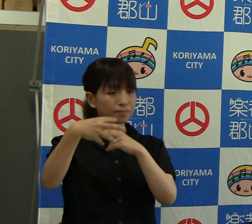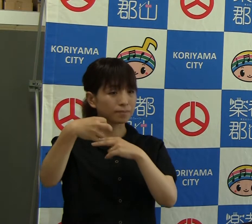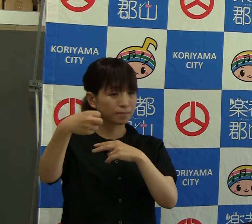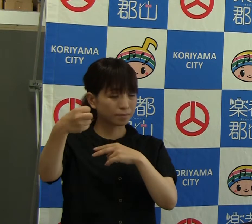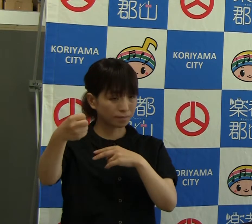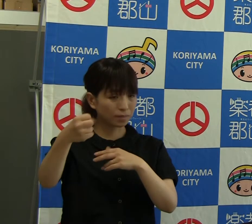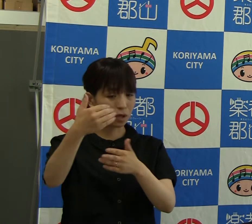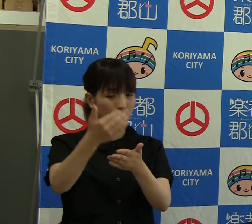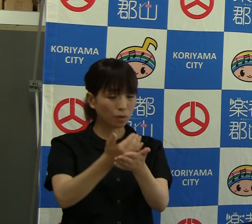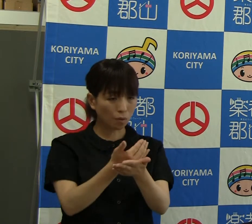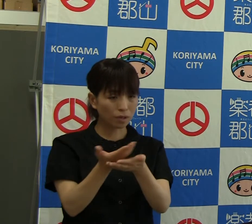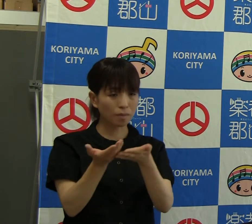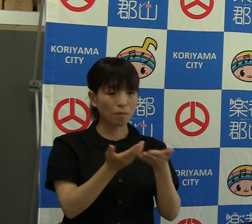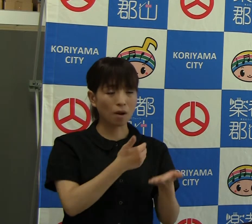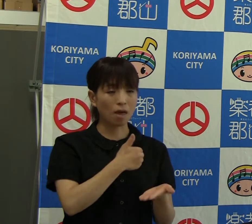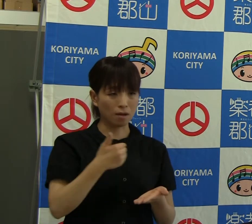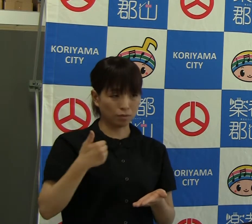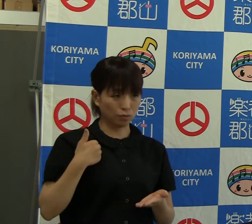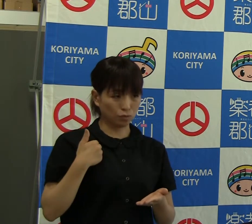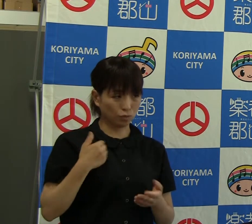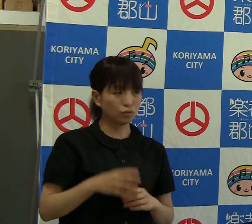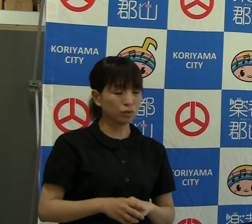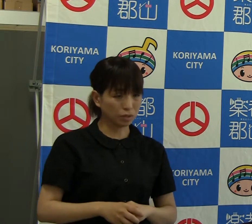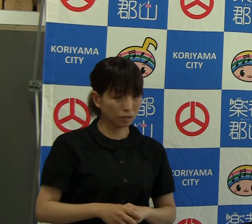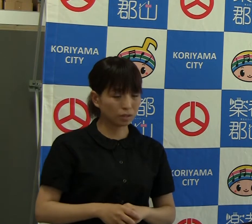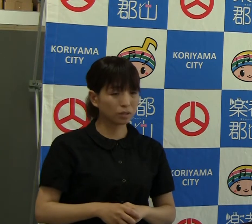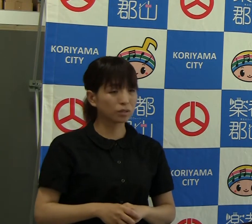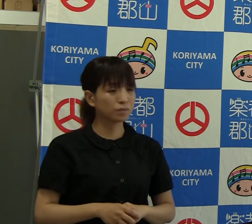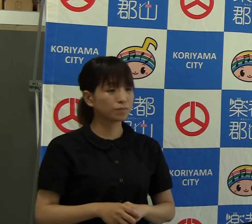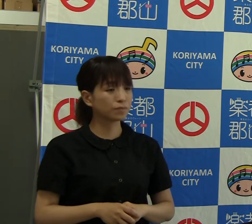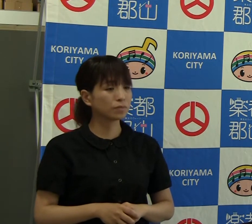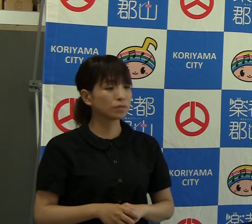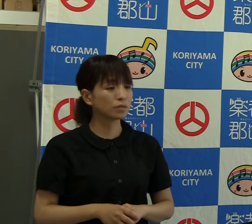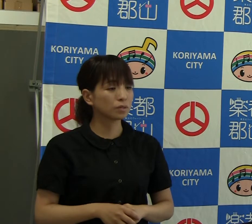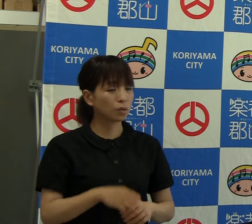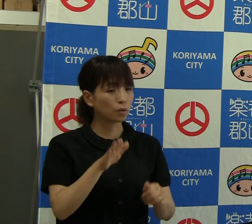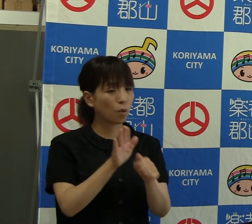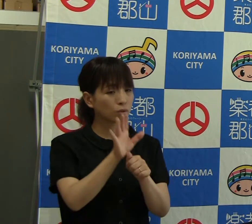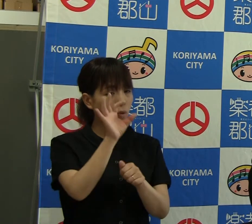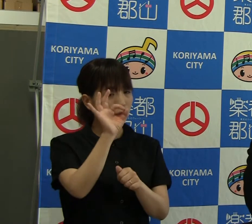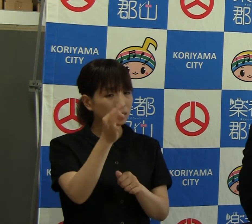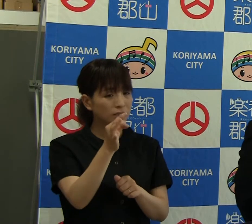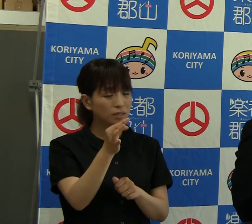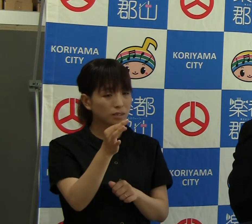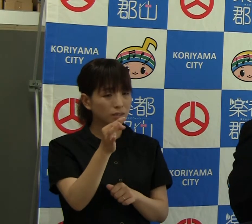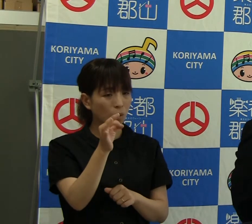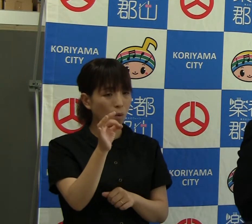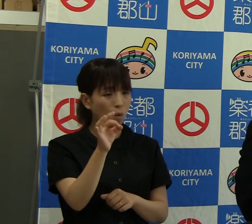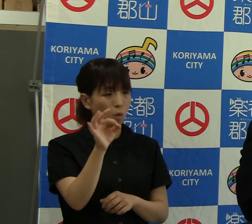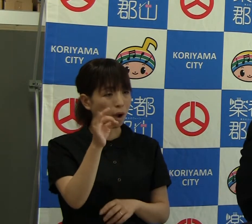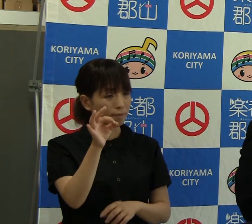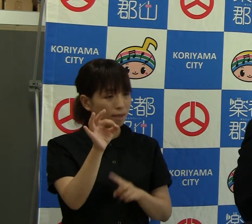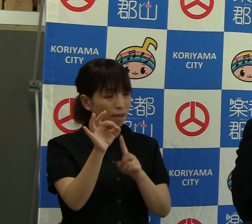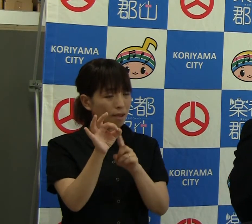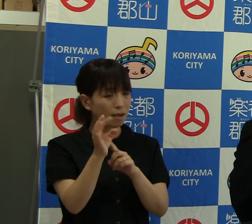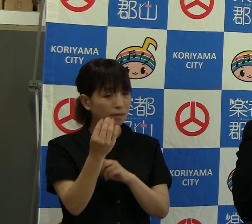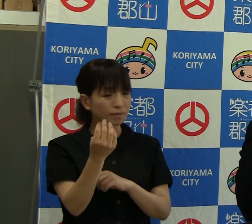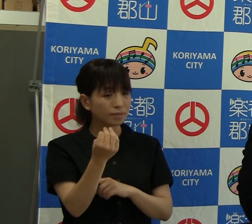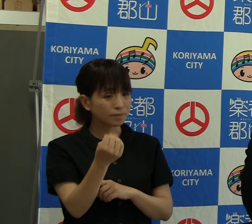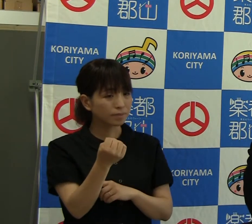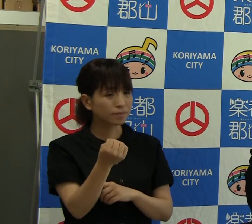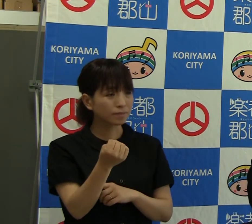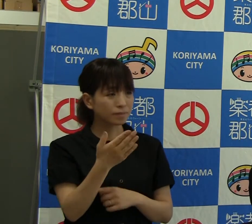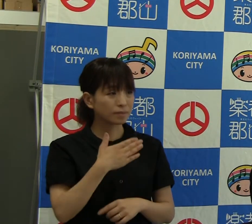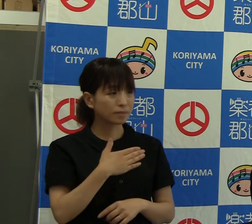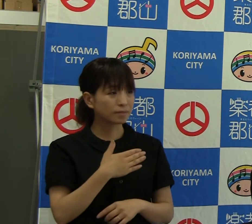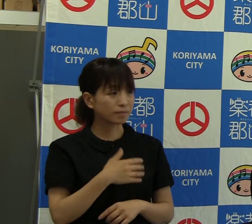受け取れるということなんですが、でその補助金の金額額についてどれほど考えてらっしゃるか、まずこのクラウドファンディングについてこの2つちょっとご質